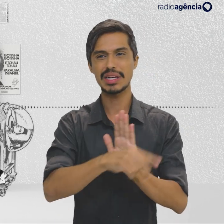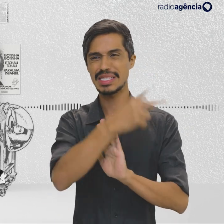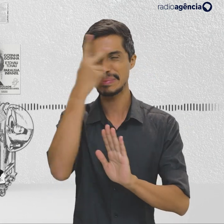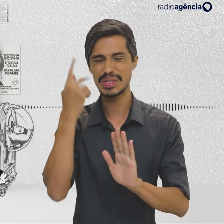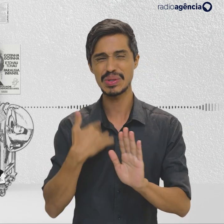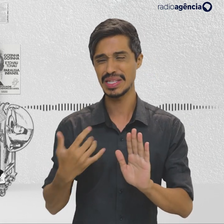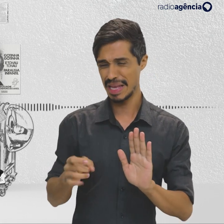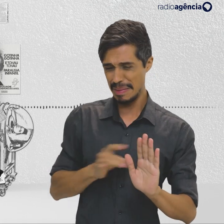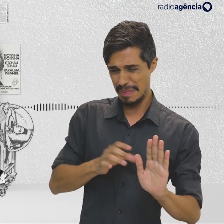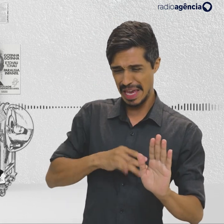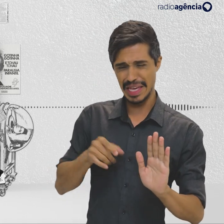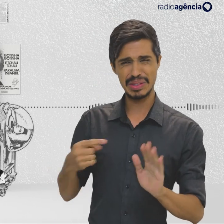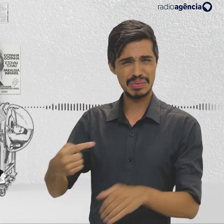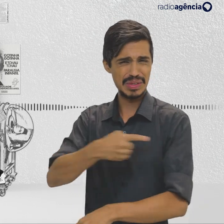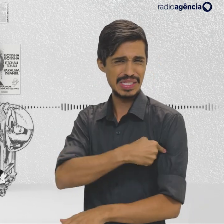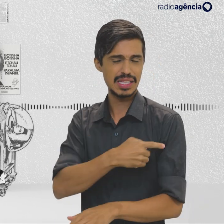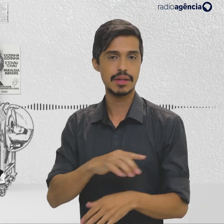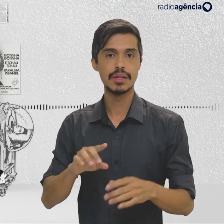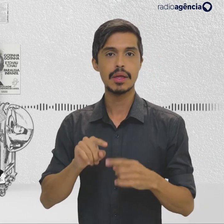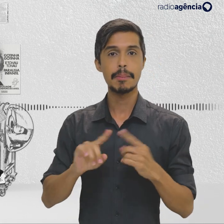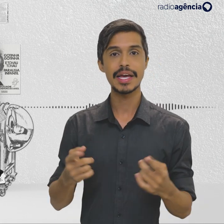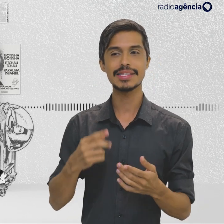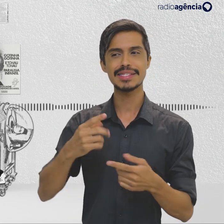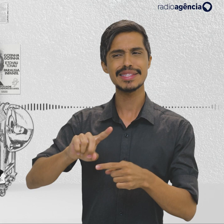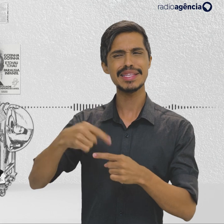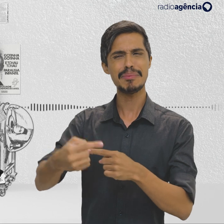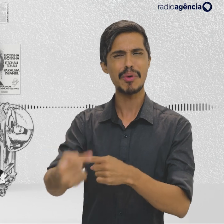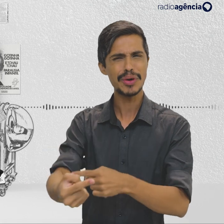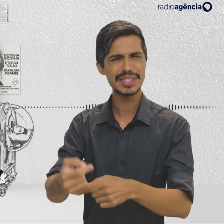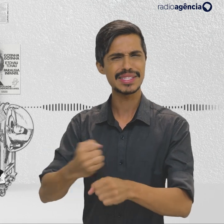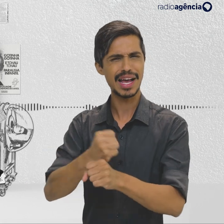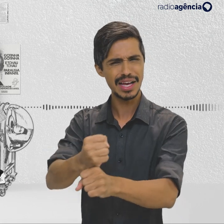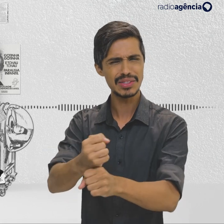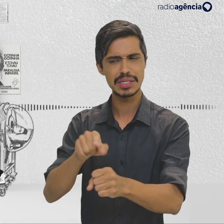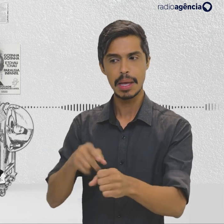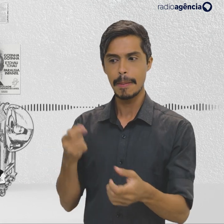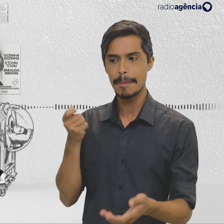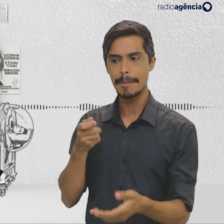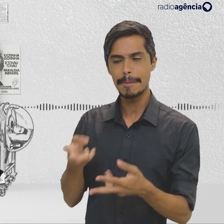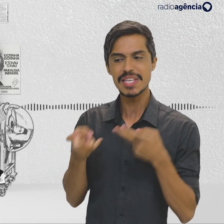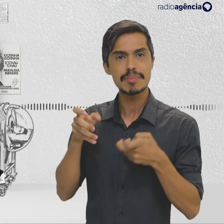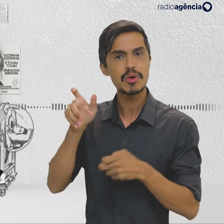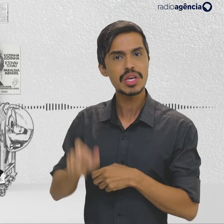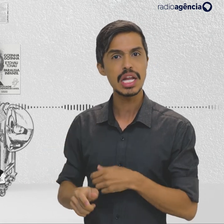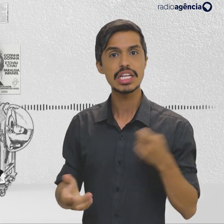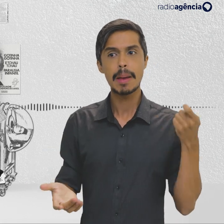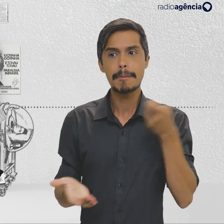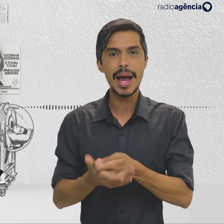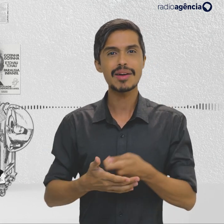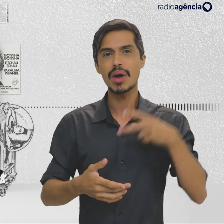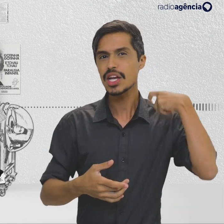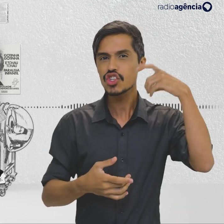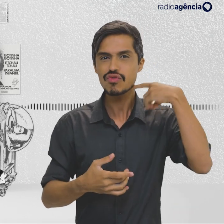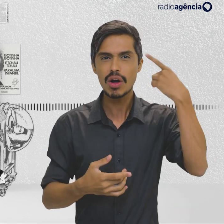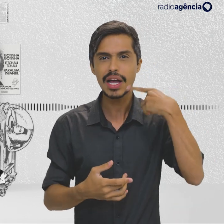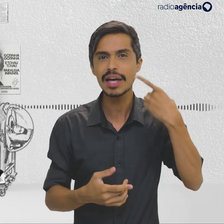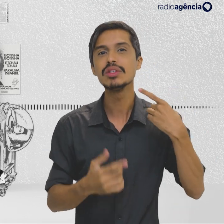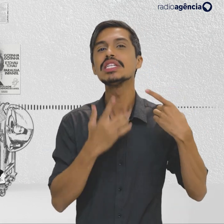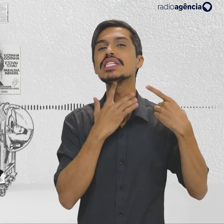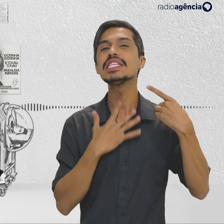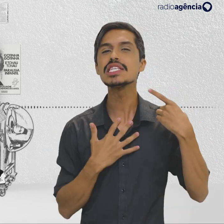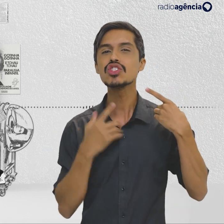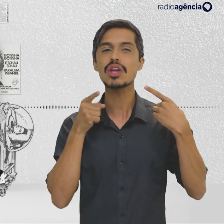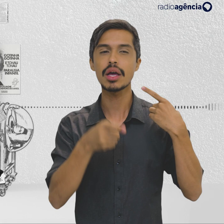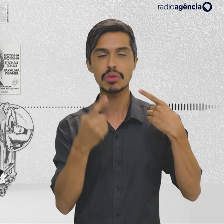Reino Unido anos depois se descobriu que ele foi pago por advogados que representavam famílias interessadas